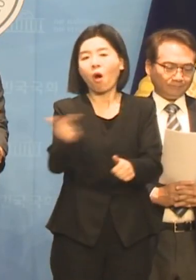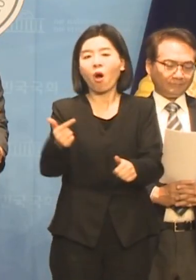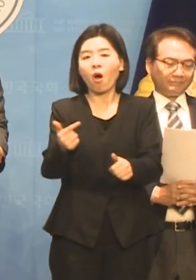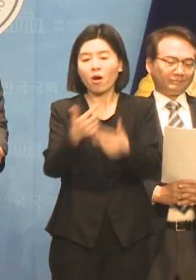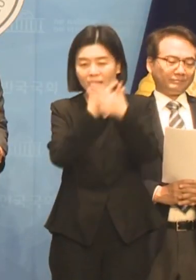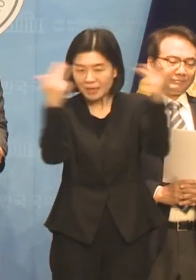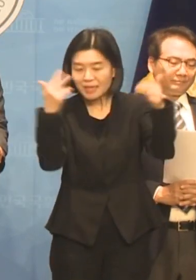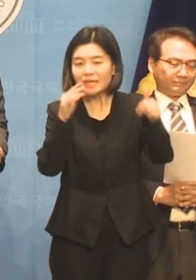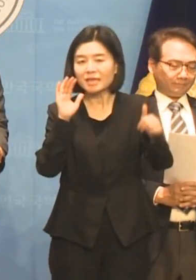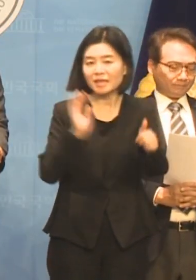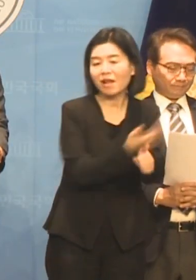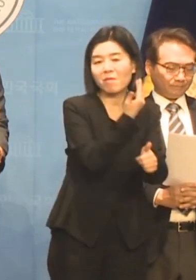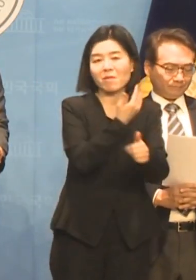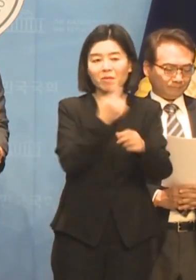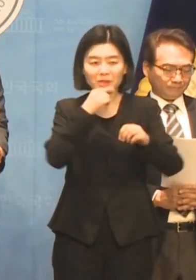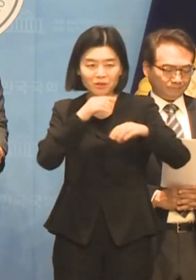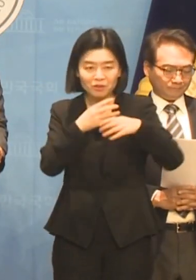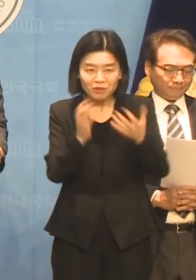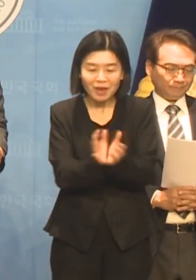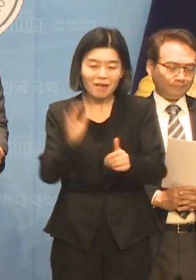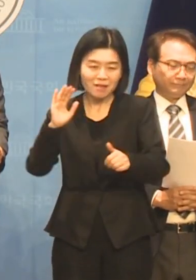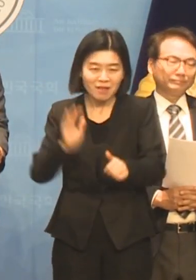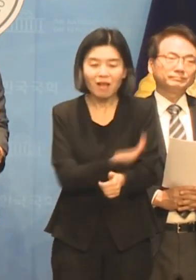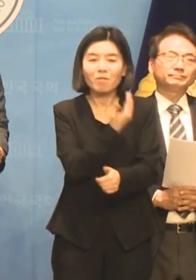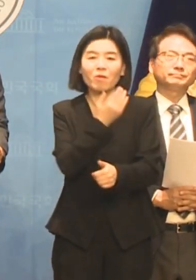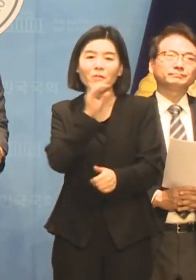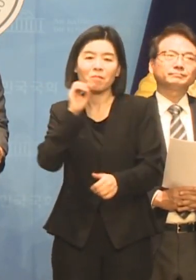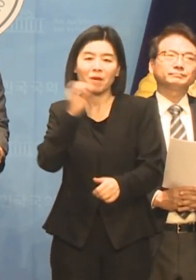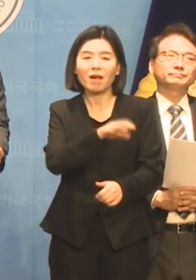기승전 민주당만을 되풀이하고 있습니다.